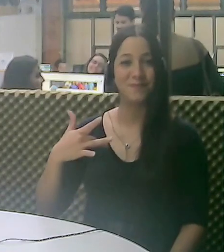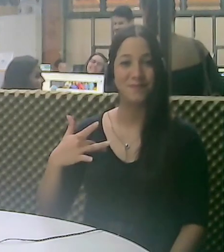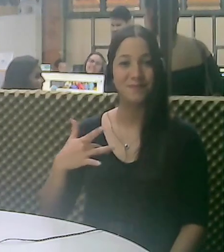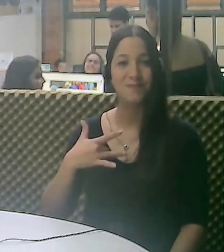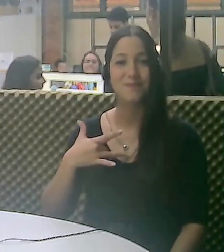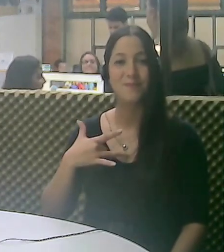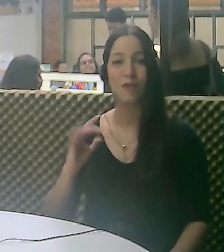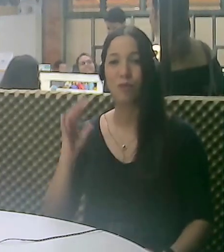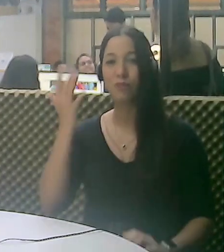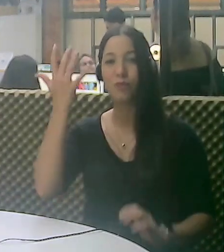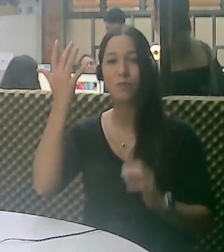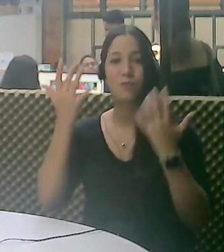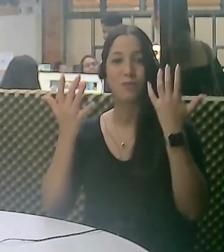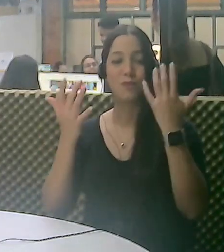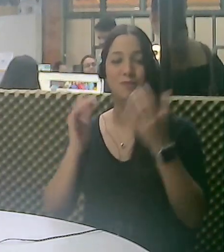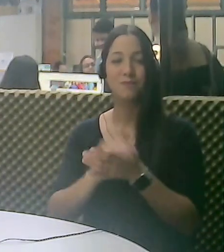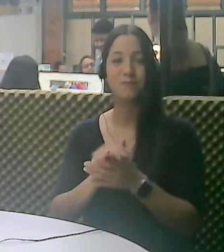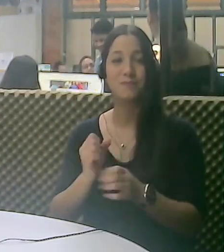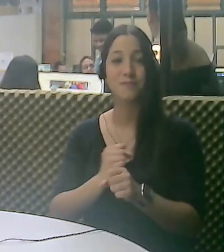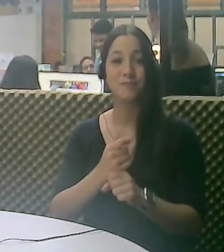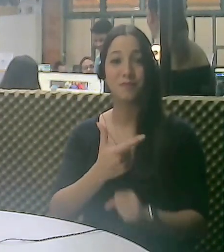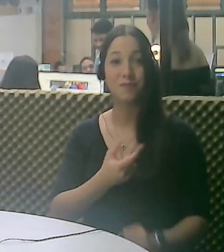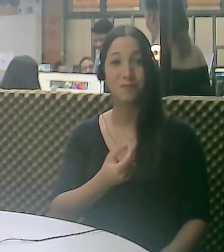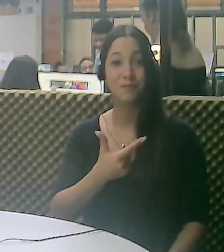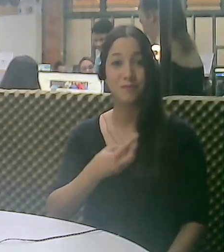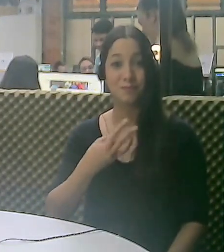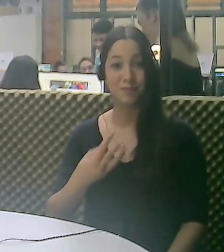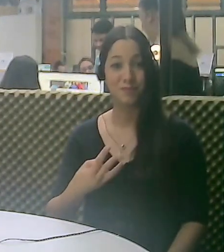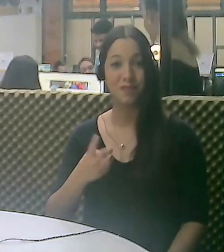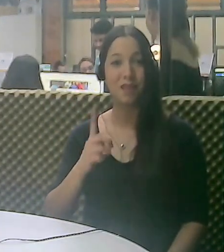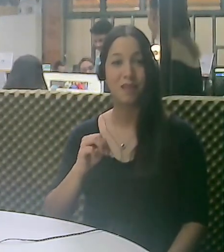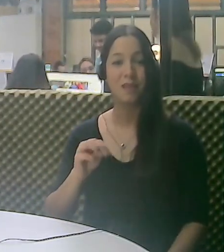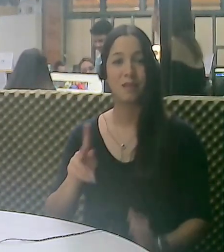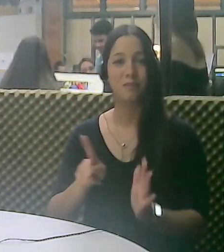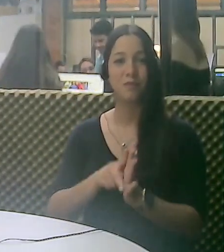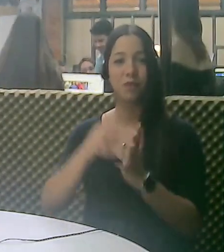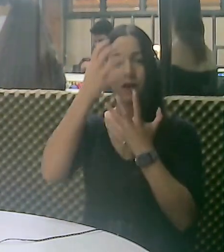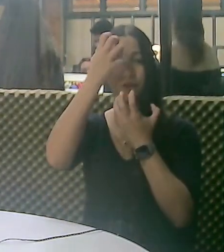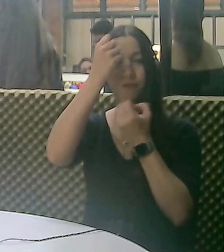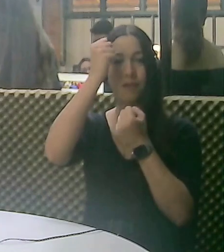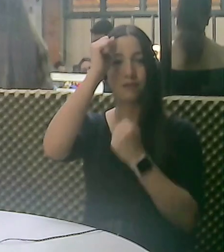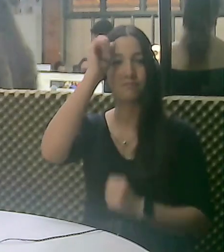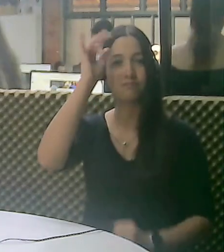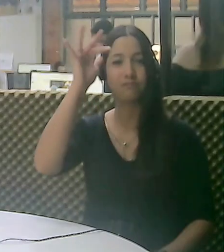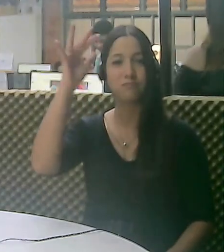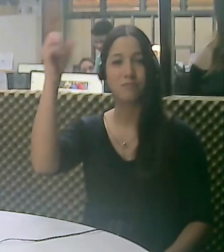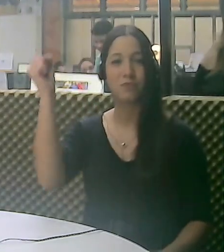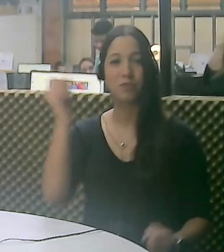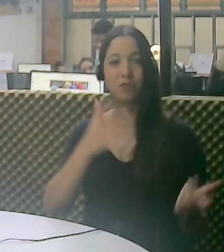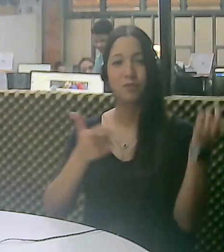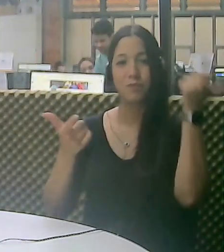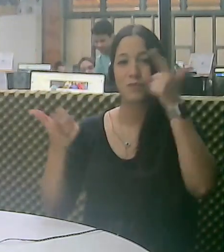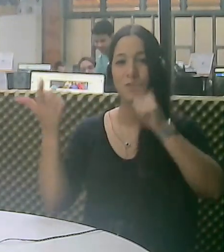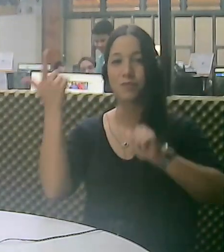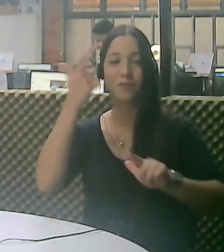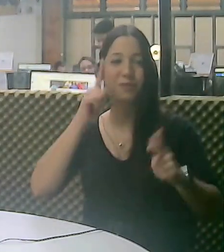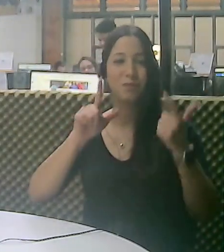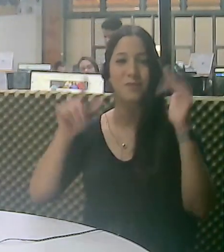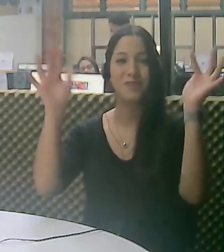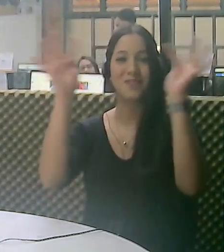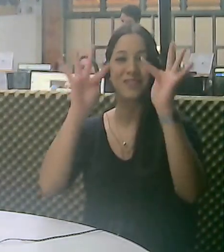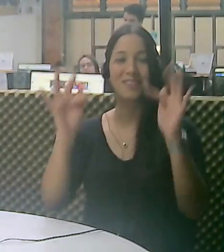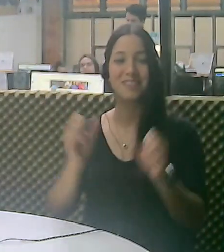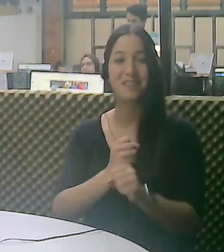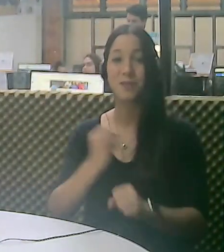muitas realizações. Que 2023 seja um tempo de fé, sonhos e de novas conquistas. Feliz